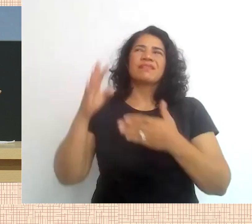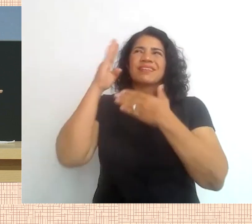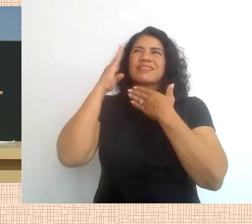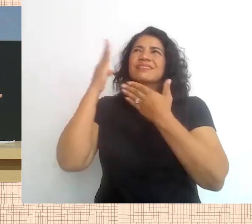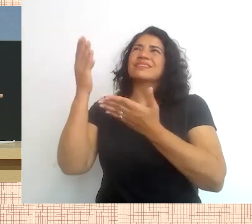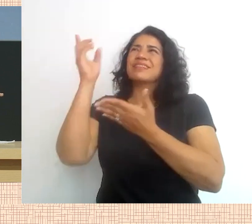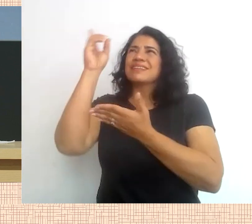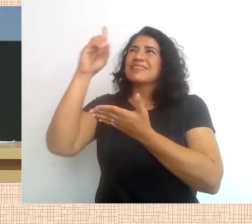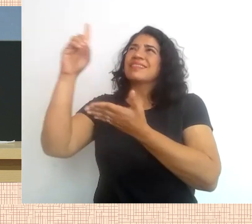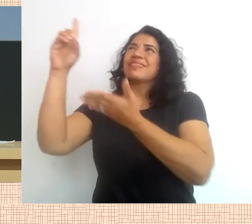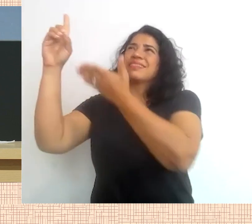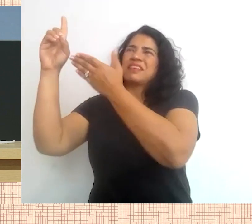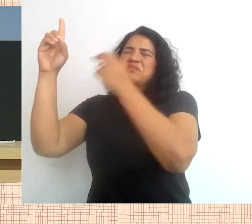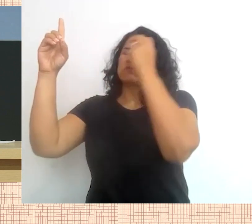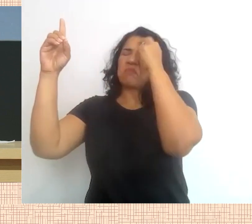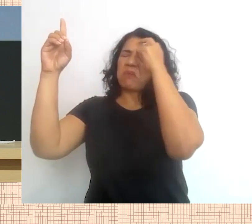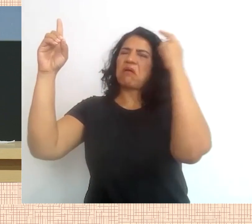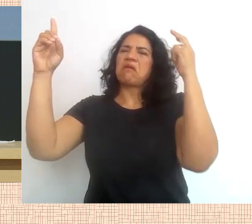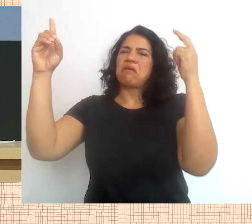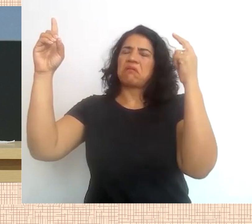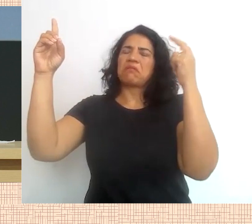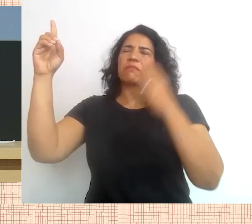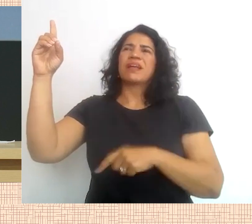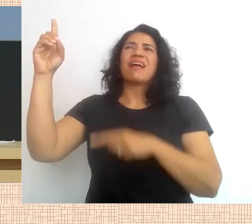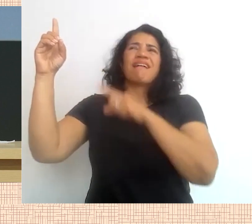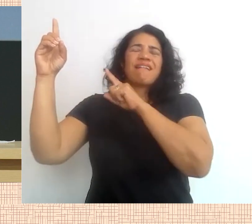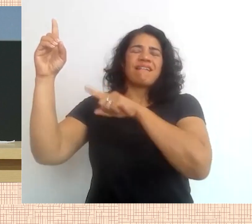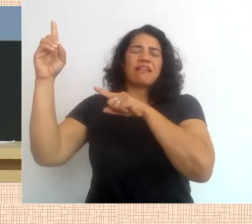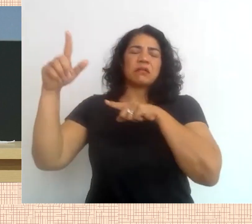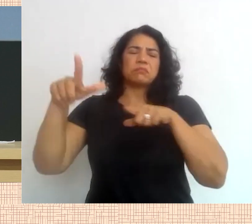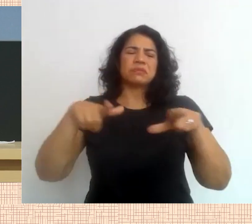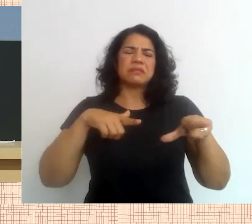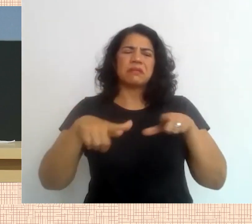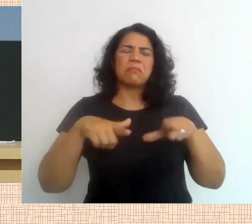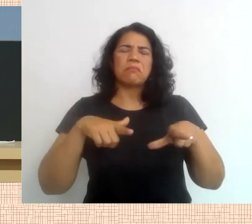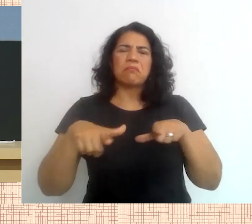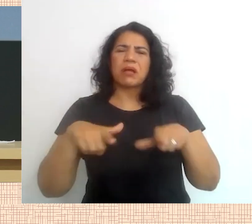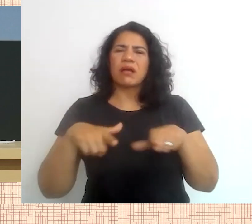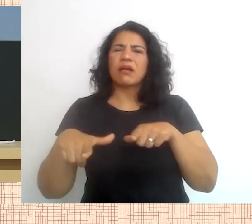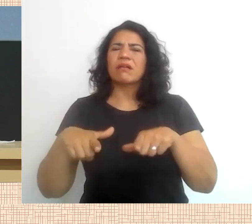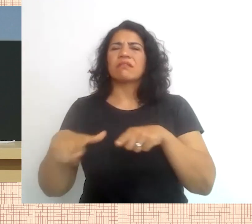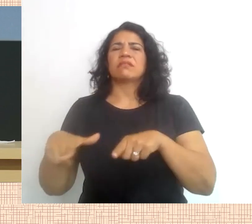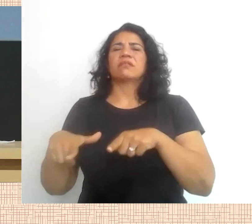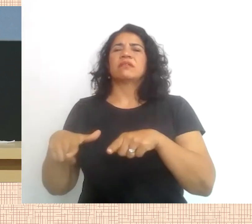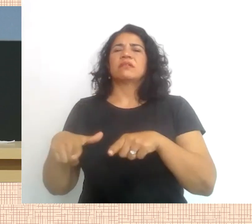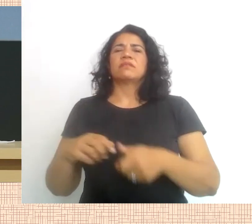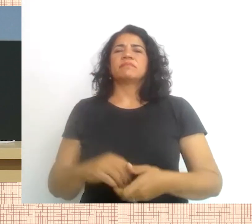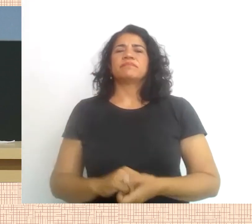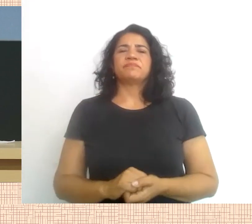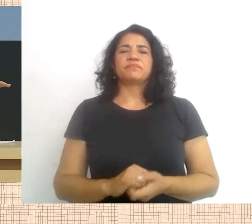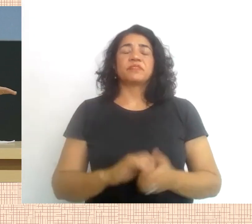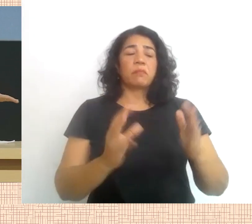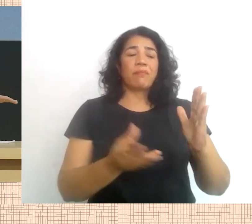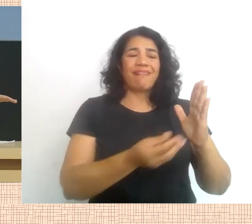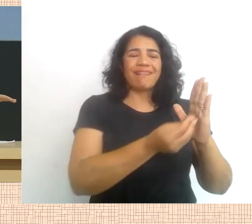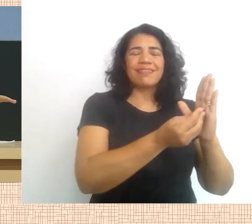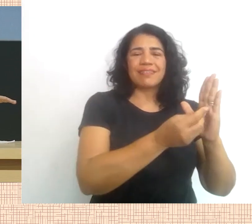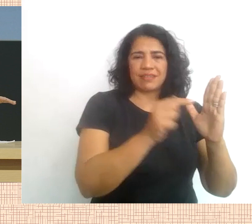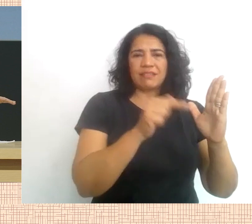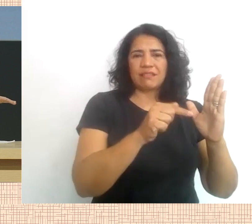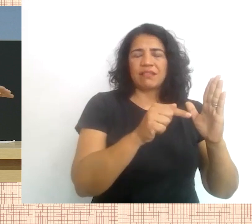É diferente, a igreja é totalmente diferente de uma entidade religiosa organizada pelos